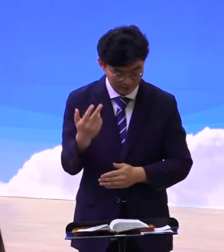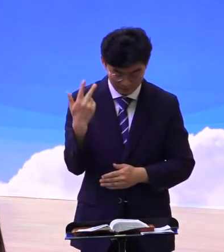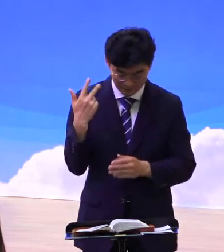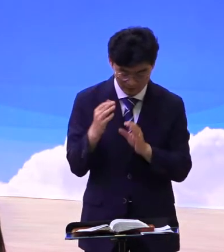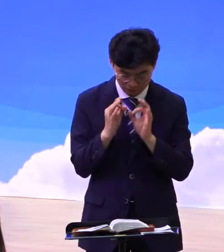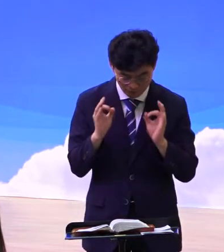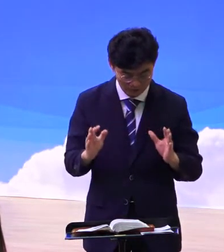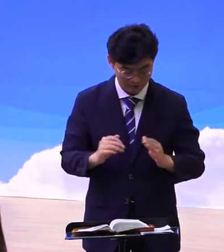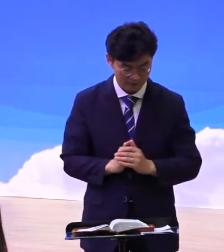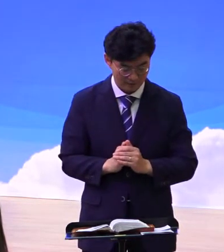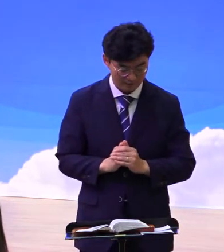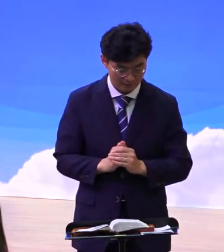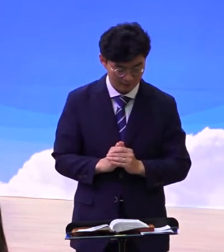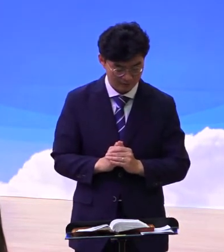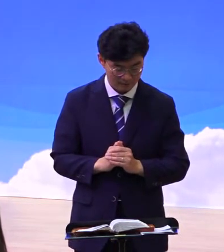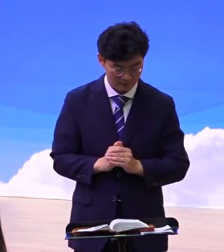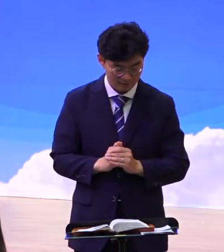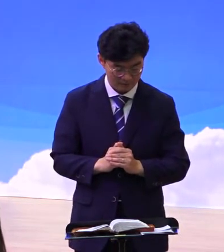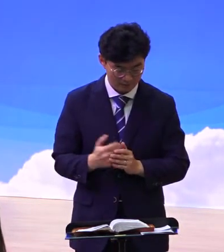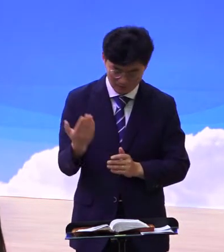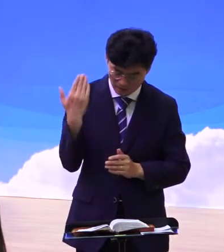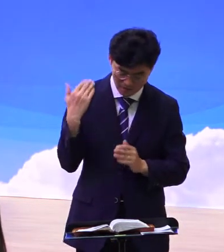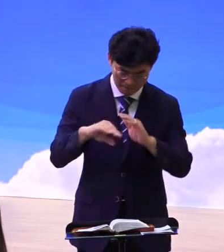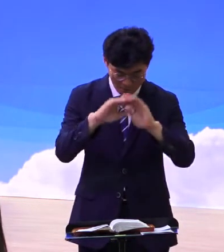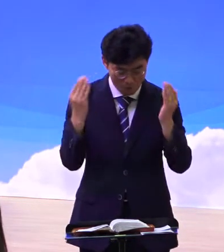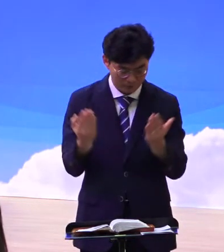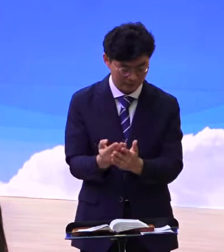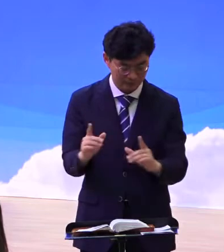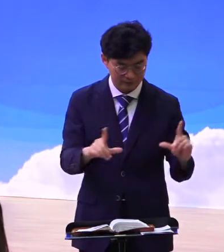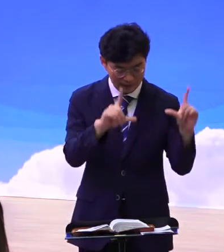주간 또 지난 모든 삶 속에